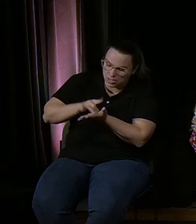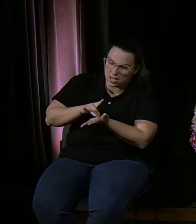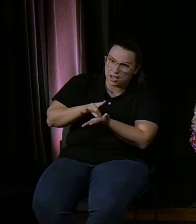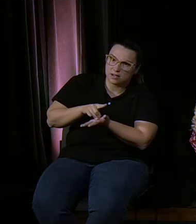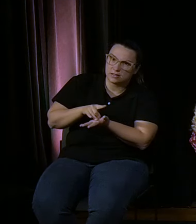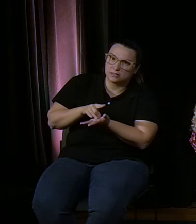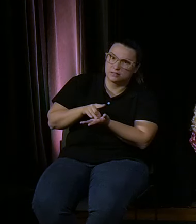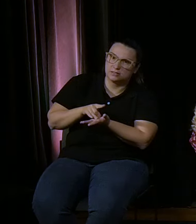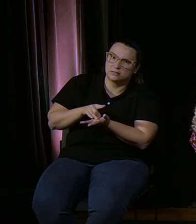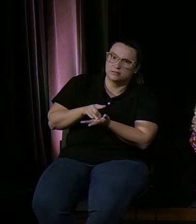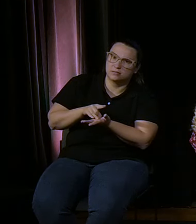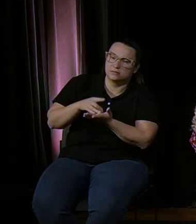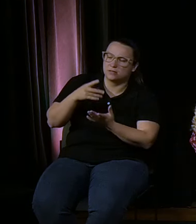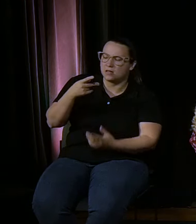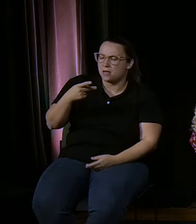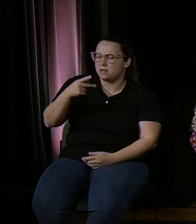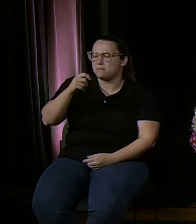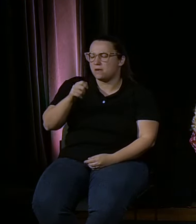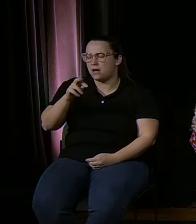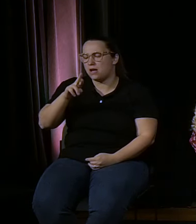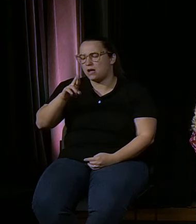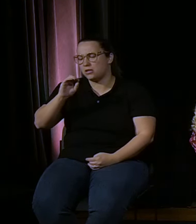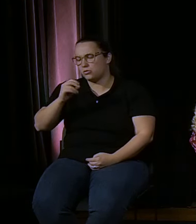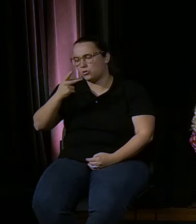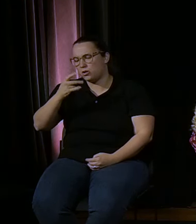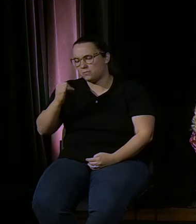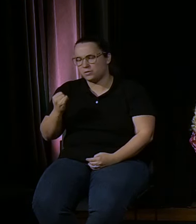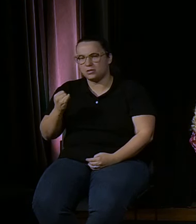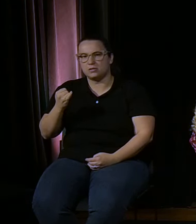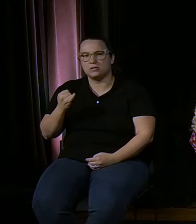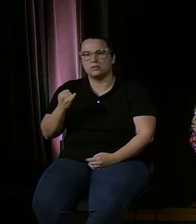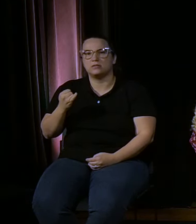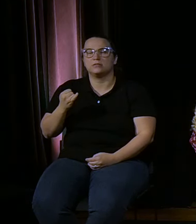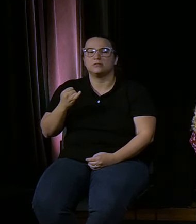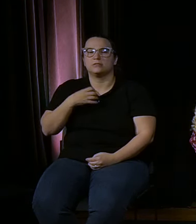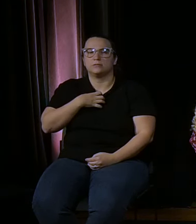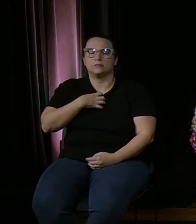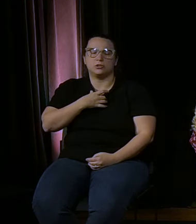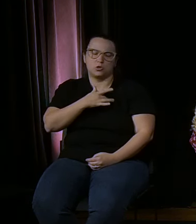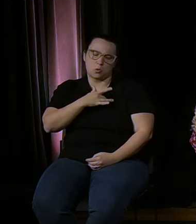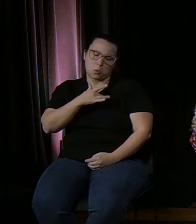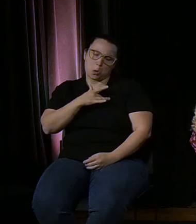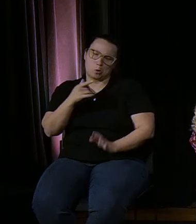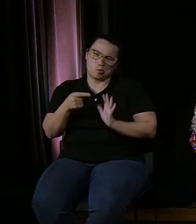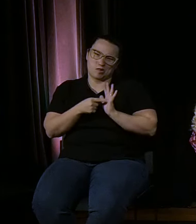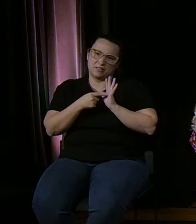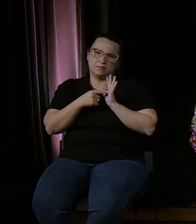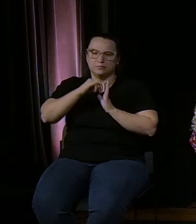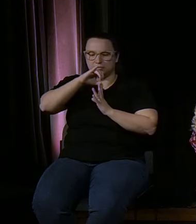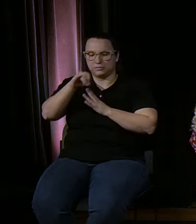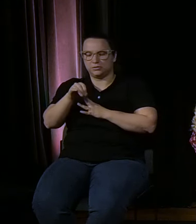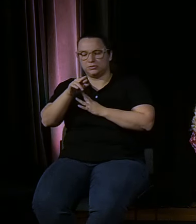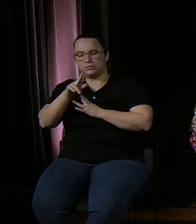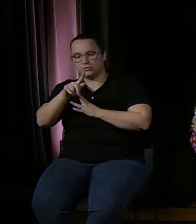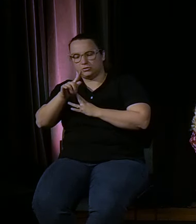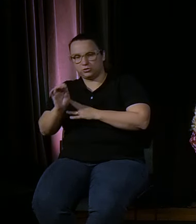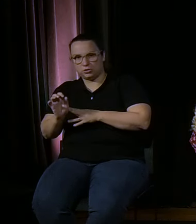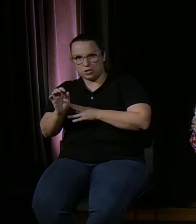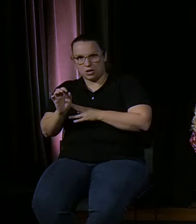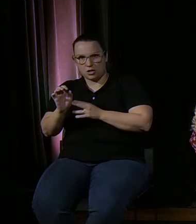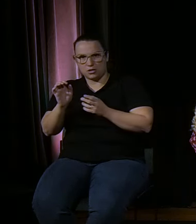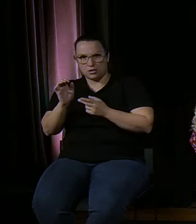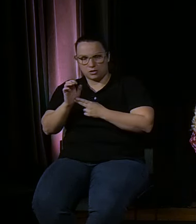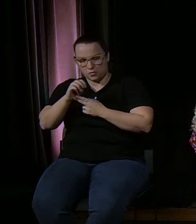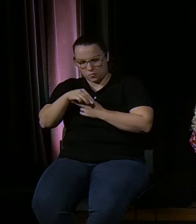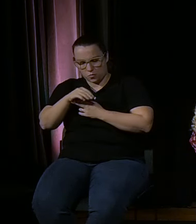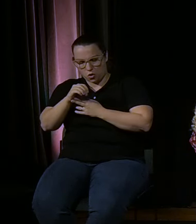realidade patropi, balança o filme e o meu coração. Até que Jorge chega e a solução que quer Mocotó, e